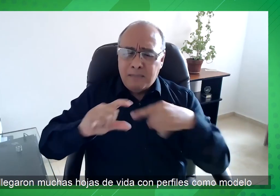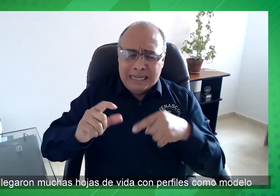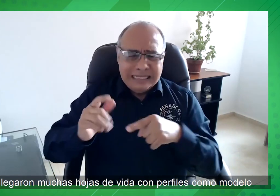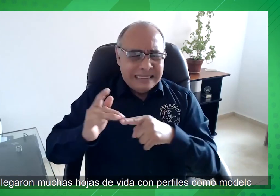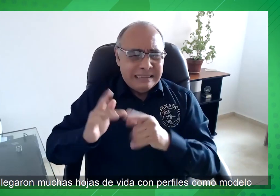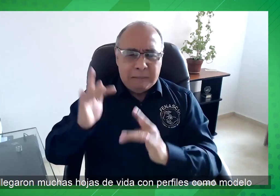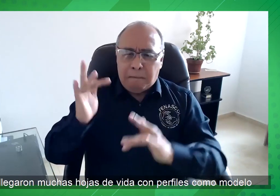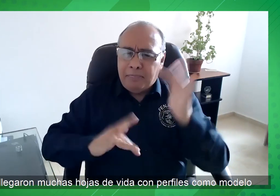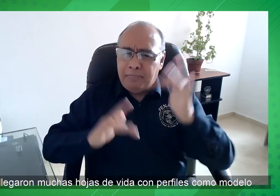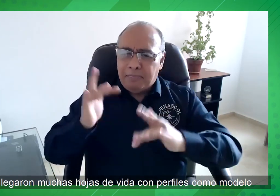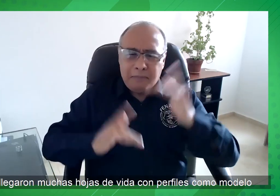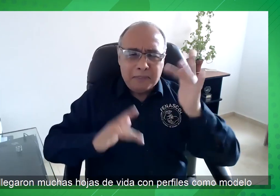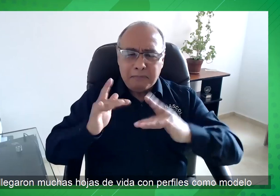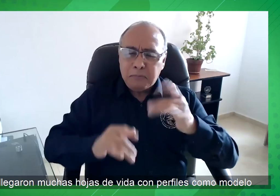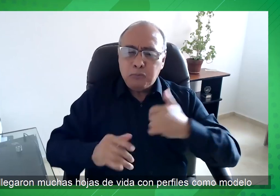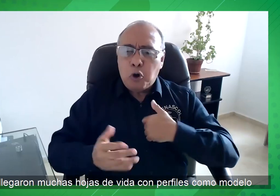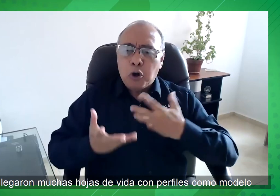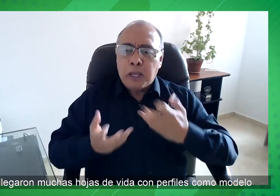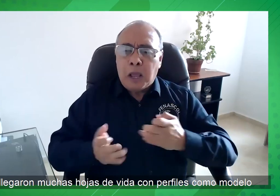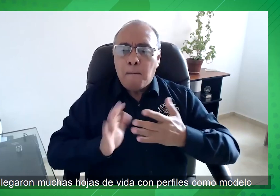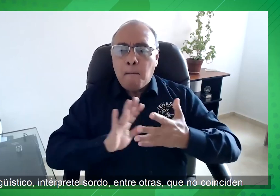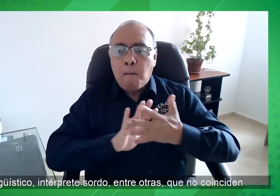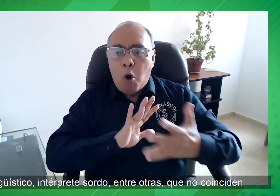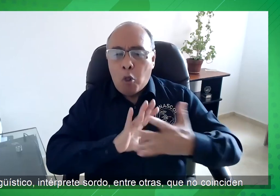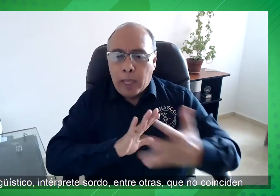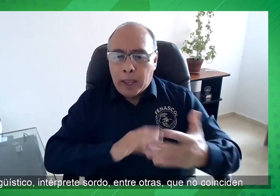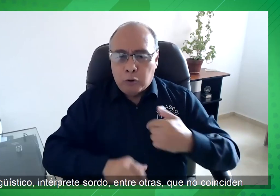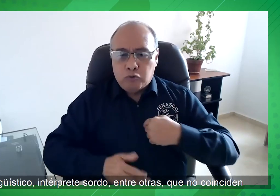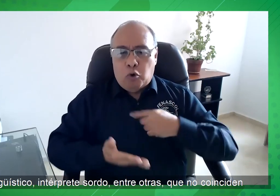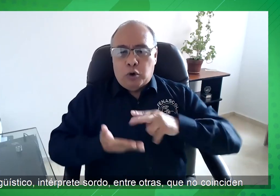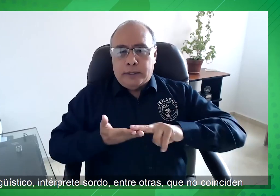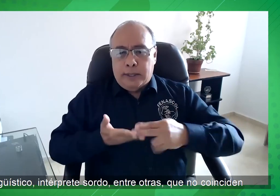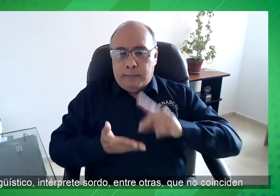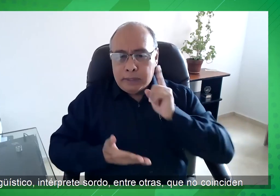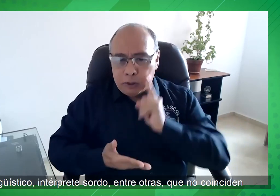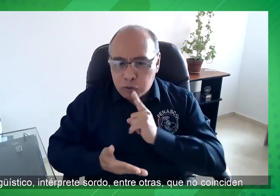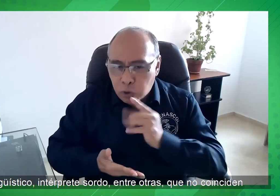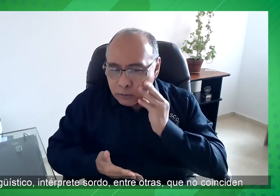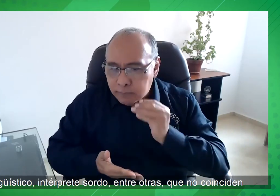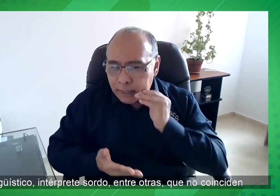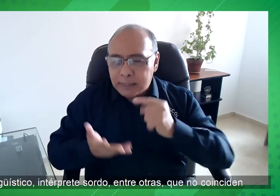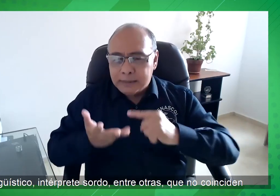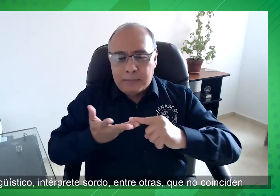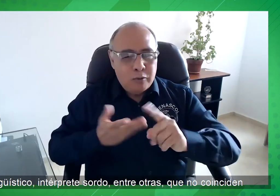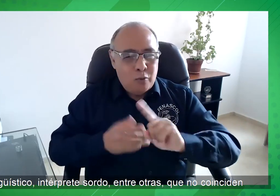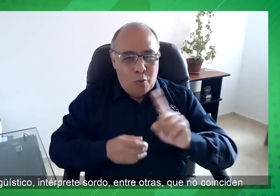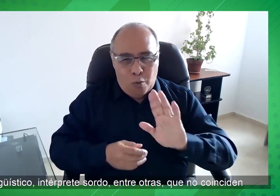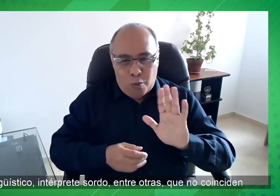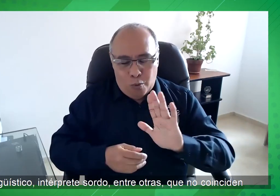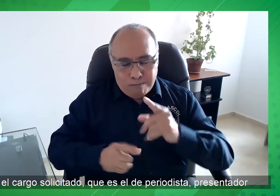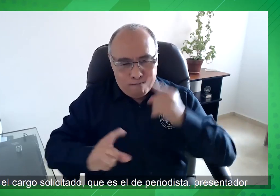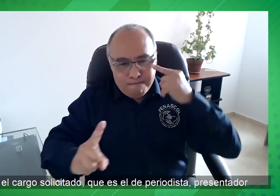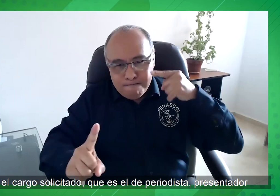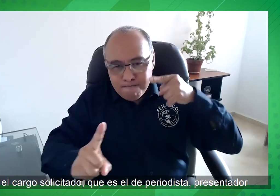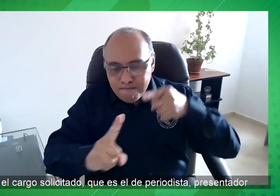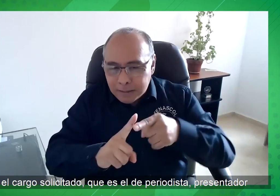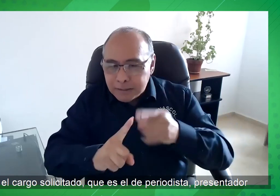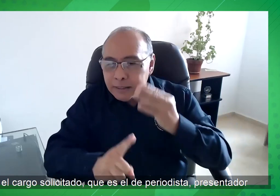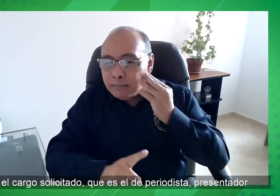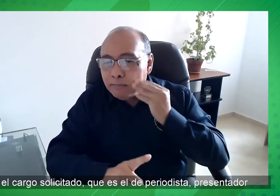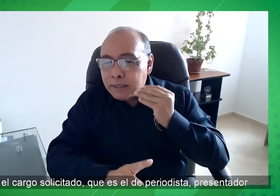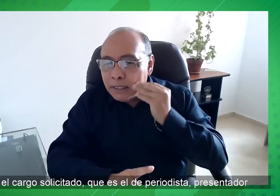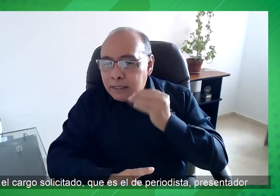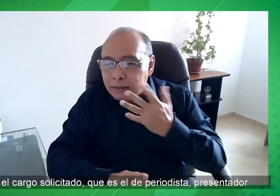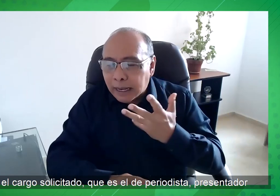vida. Nos llegaron muchas hojas de vida con perfiles como modelo lingüístico, intérprete sordo, entre otras, que no coinciden con el cargo